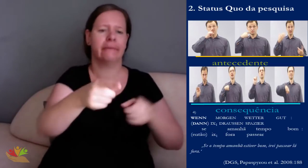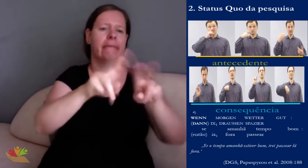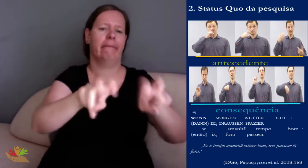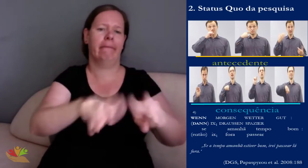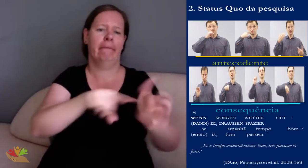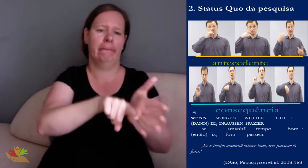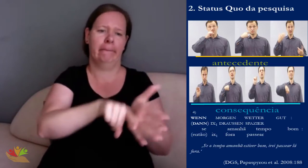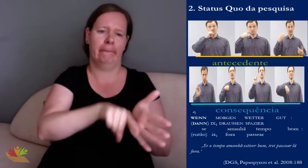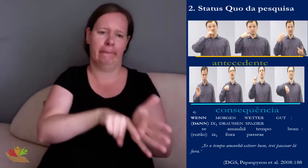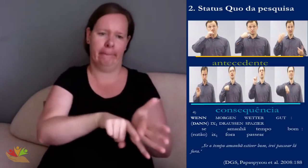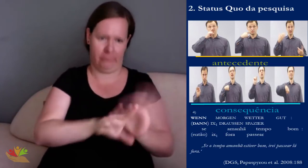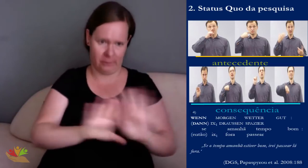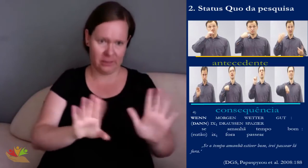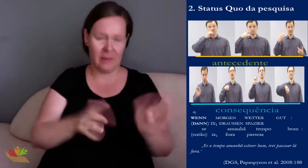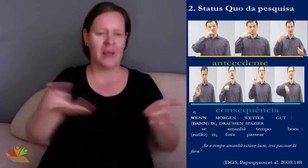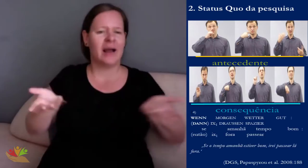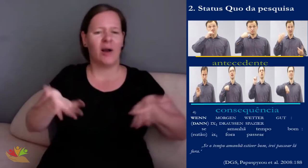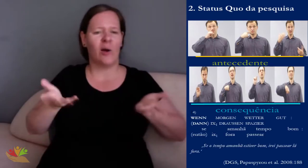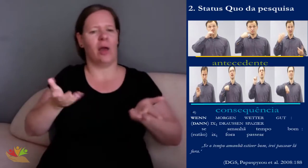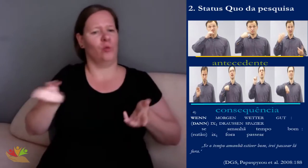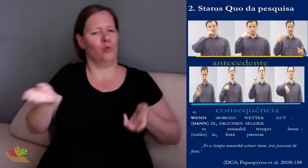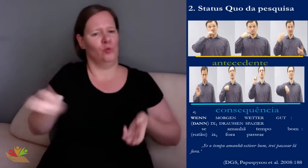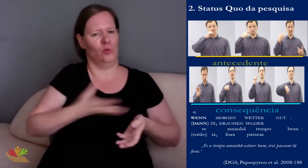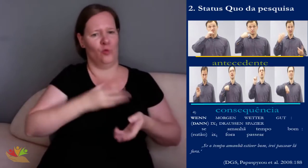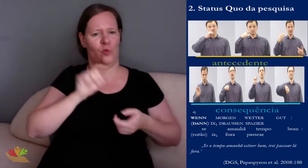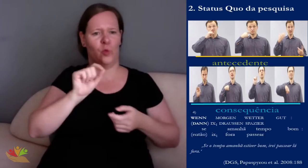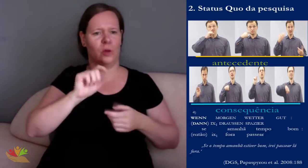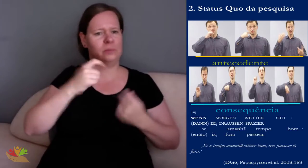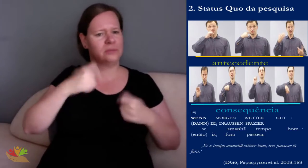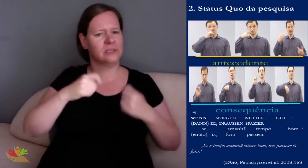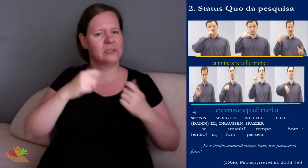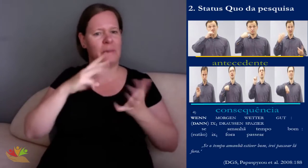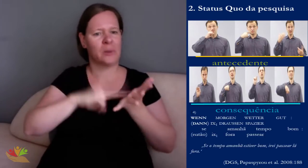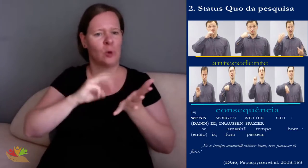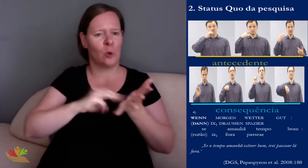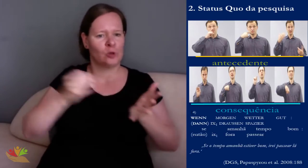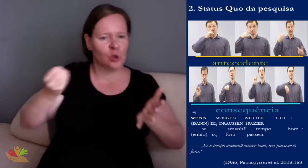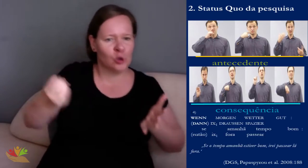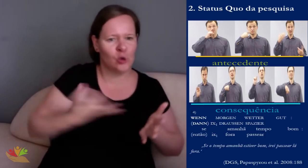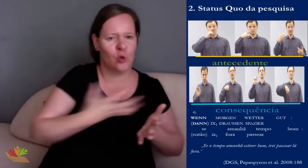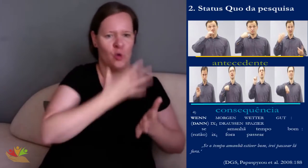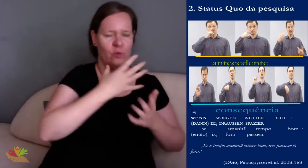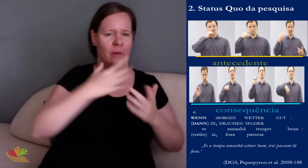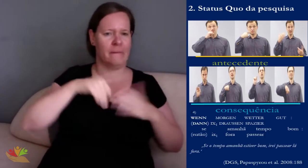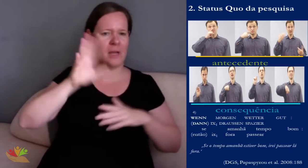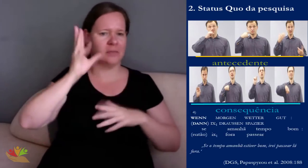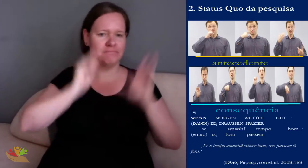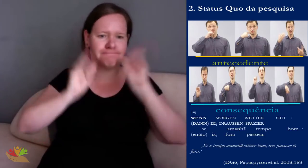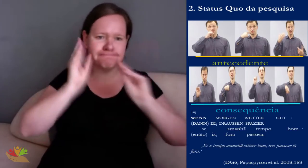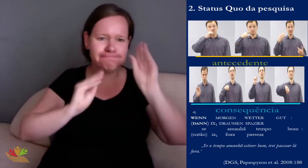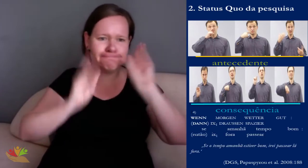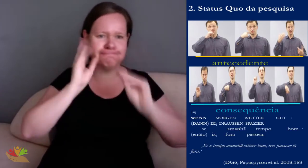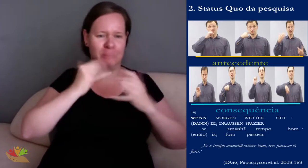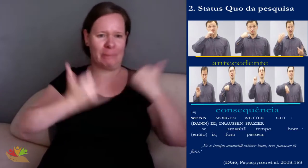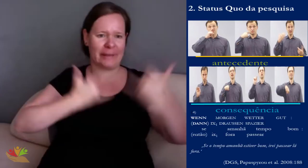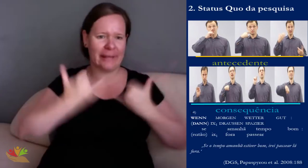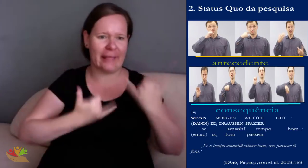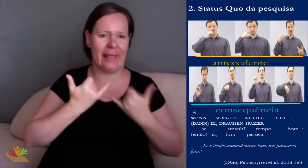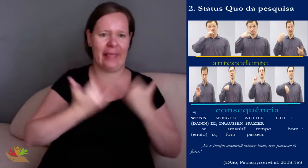Os trabalhos que eram feitos anteriormente com linguística de língua de sinais eram muito baseados em traduções. Então hoje a gente tem tentado